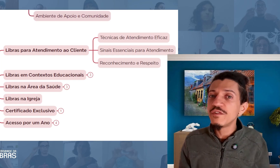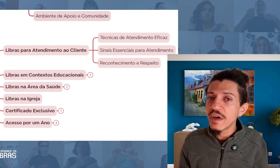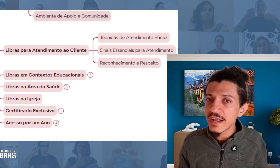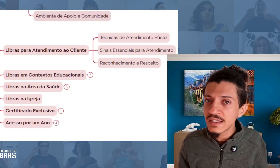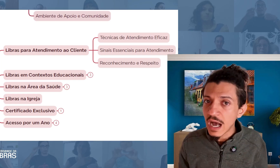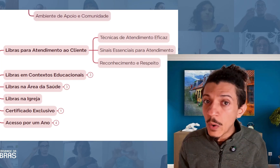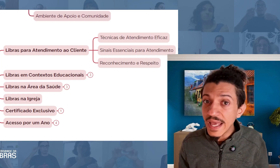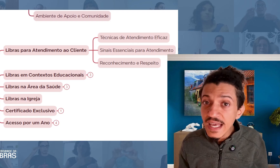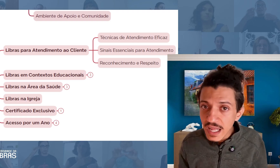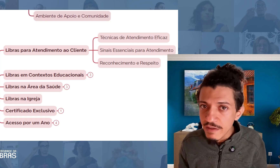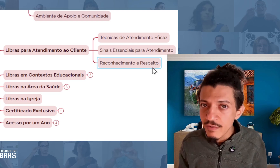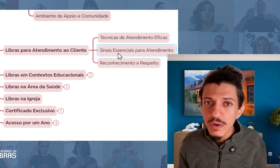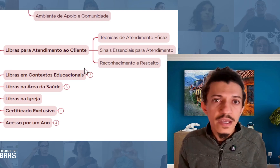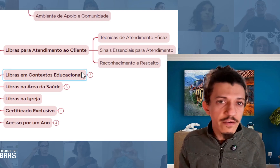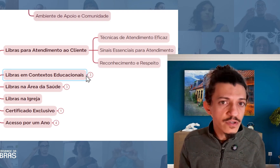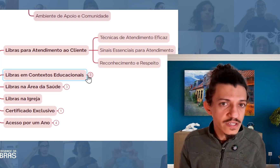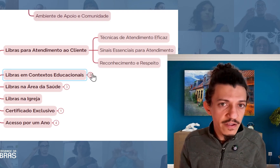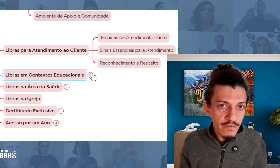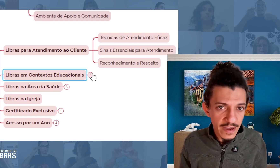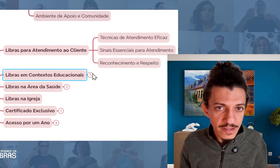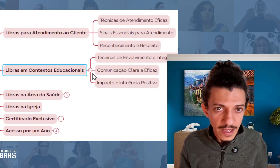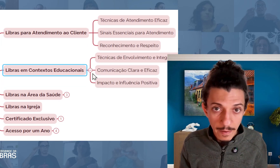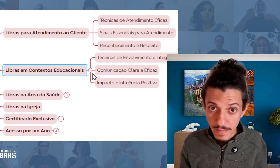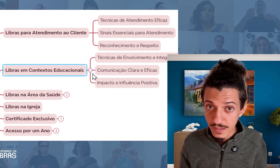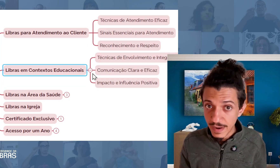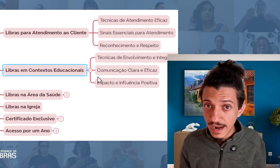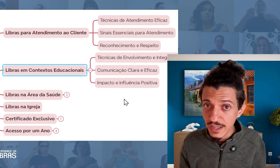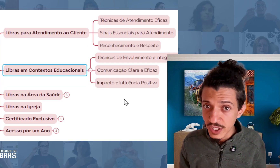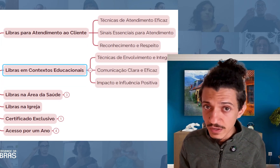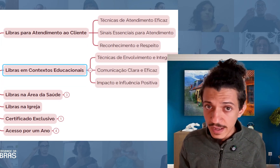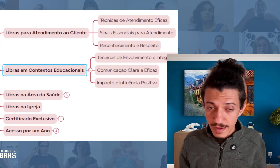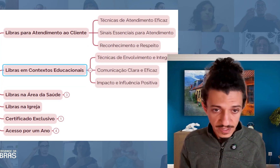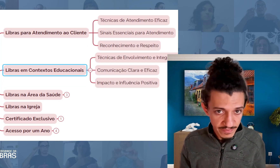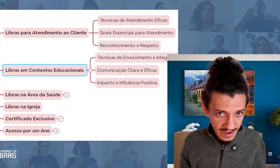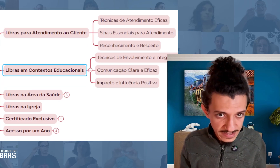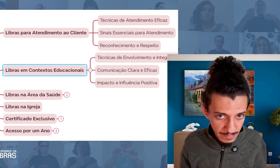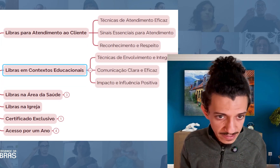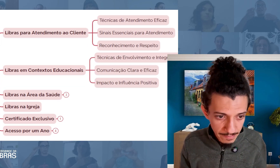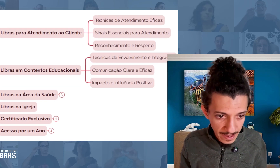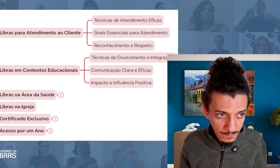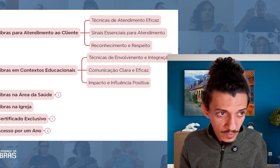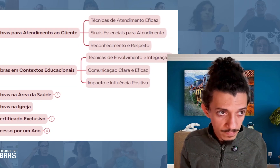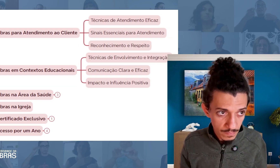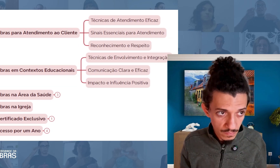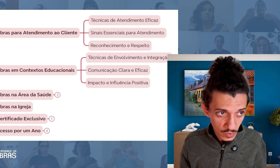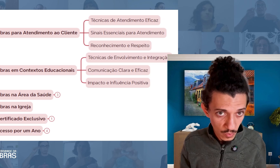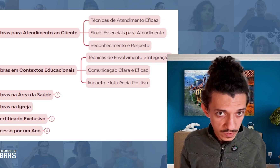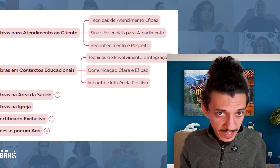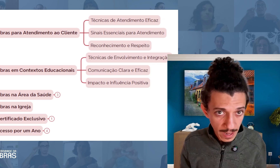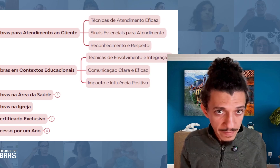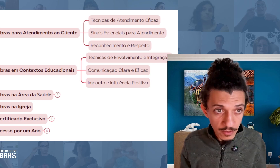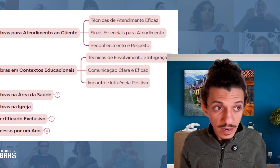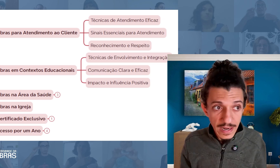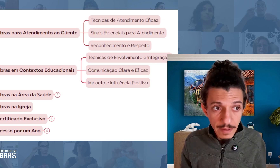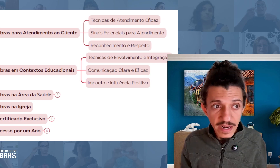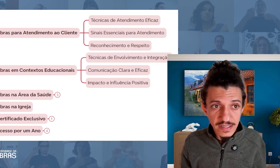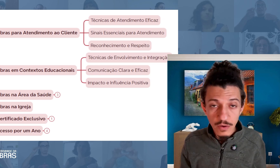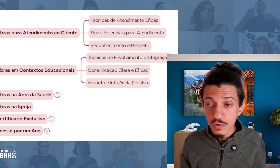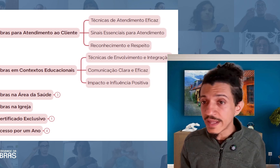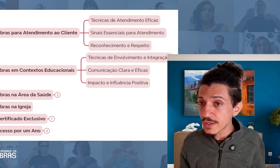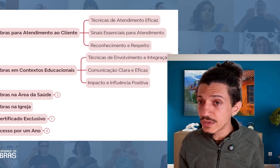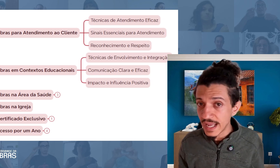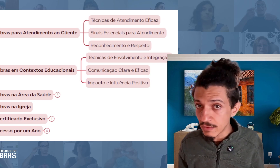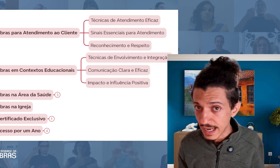um diferencial incrível que você vai ter. Mas para além disso, você vai receber também o treinamento Libras